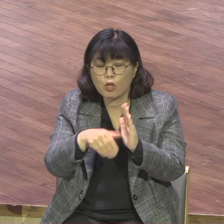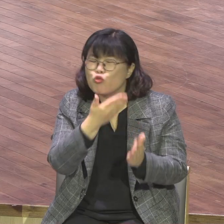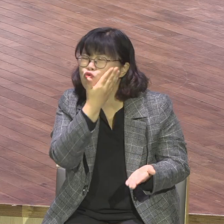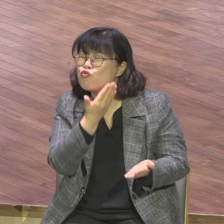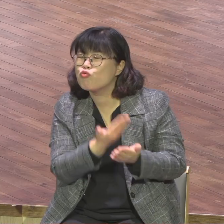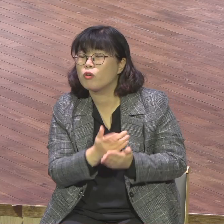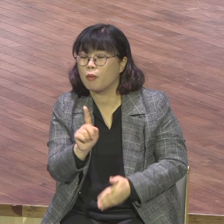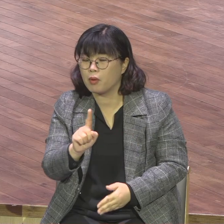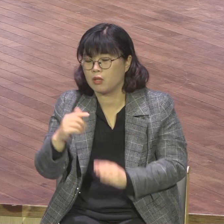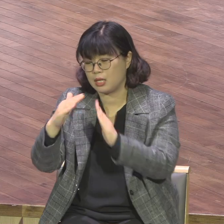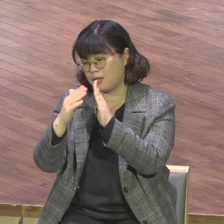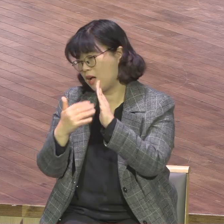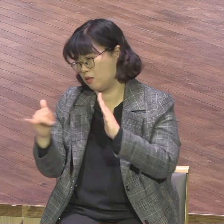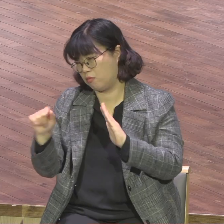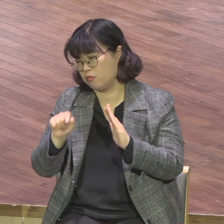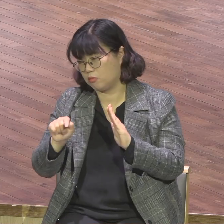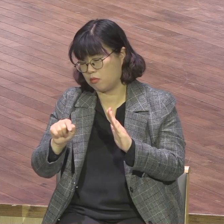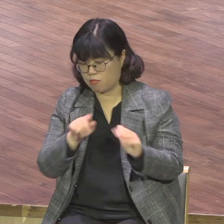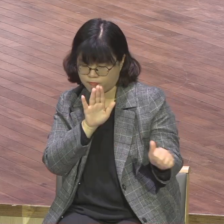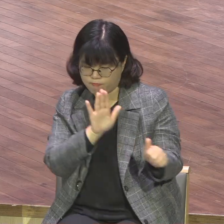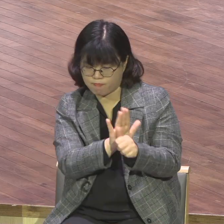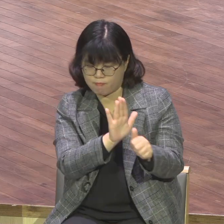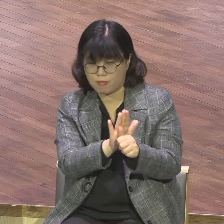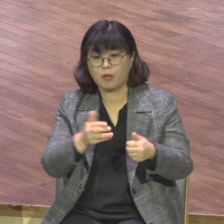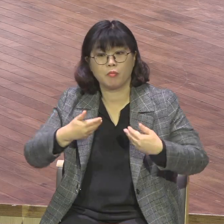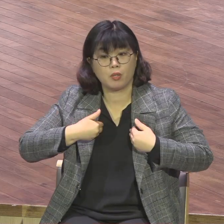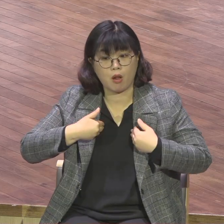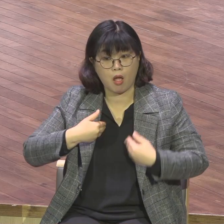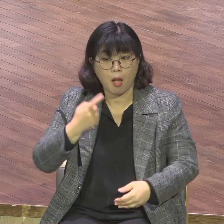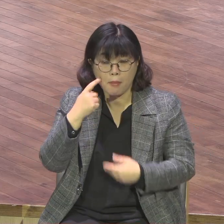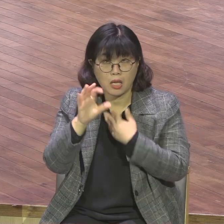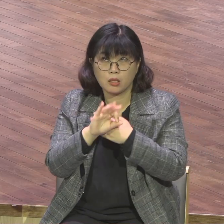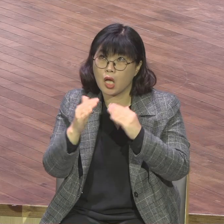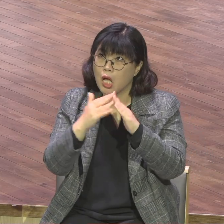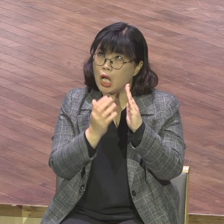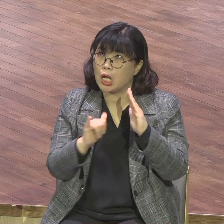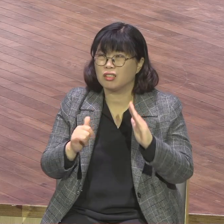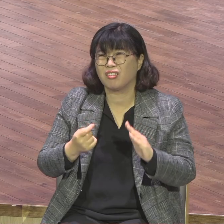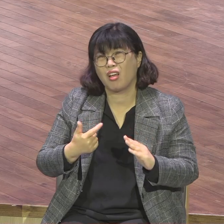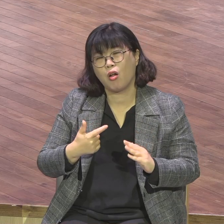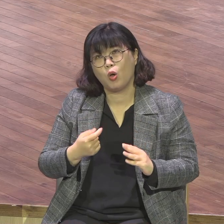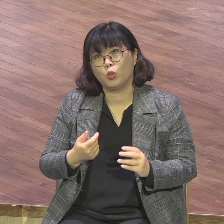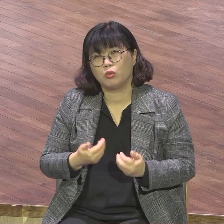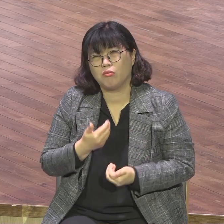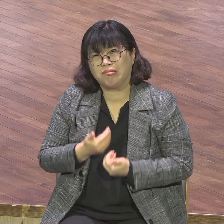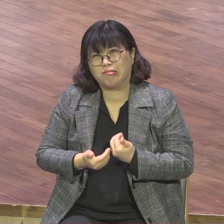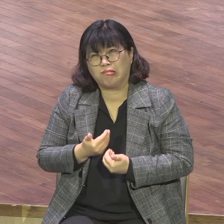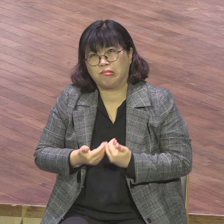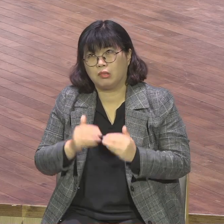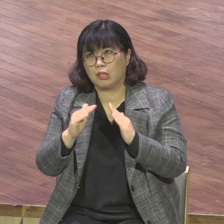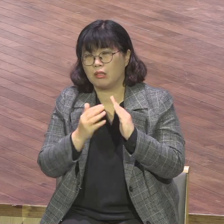언약 가정. 가정이 편안해야 무슨 선교를 하든지 전도를 하든지 주의 일을 하지.